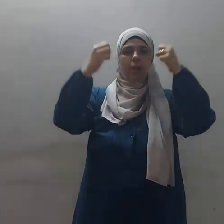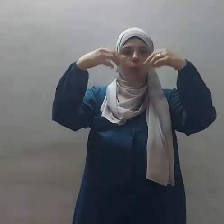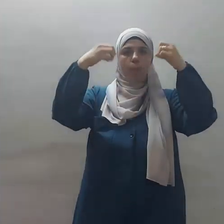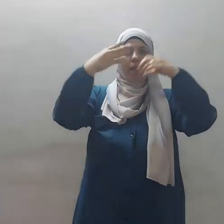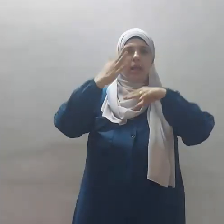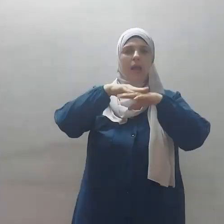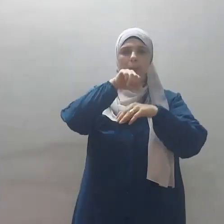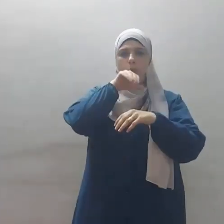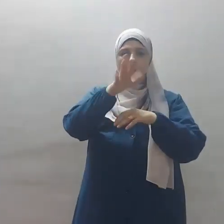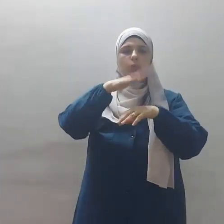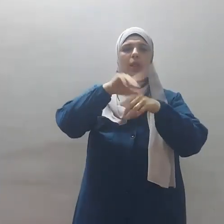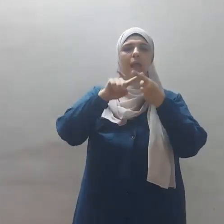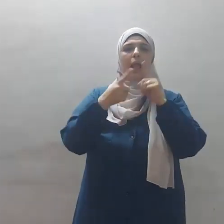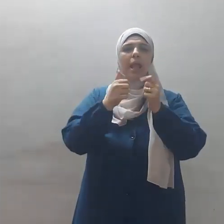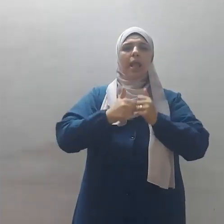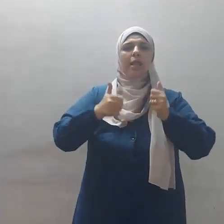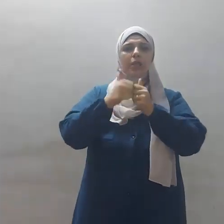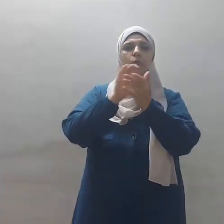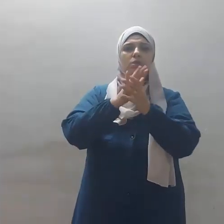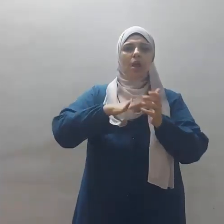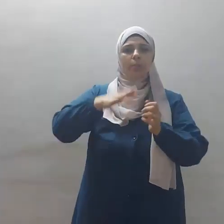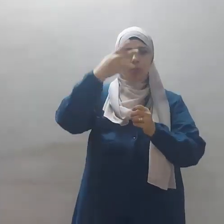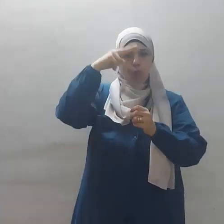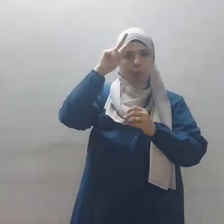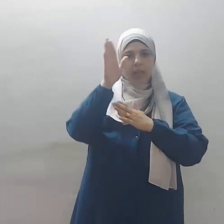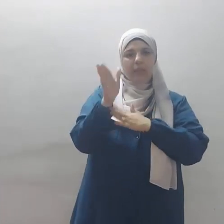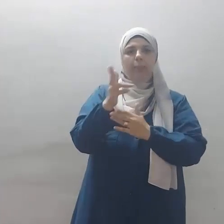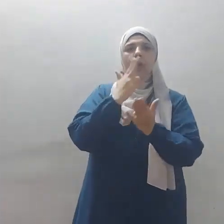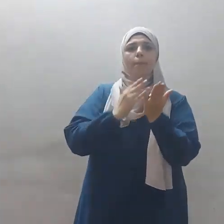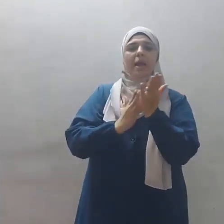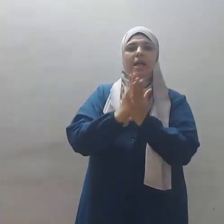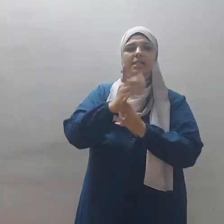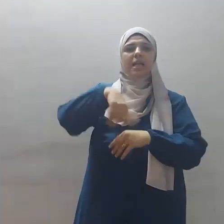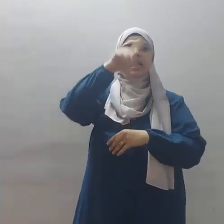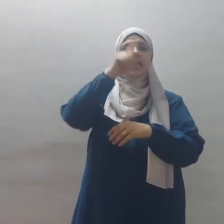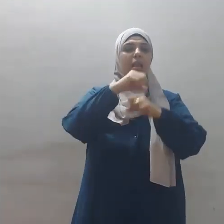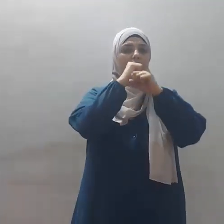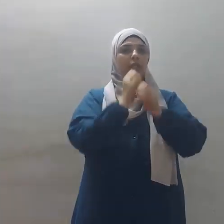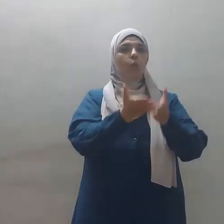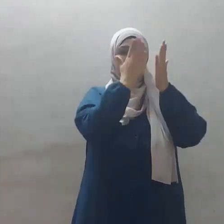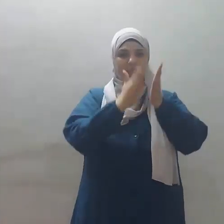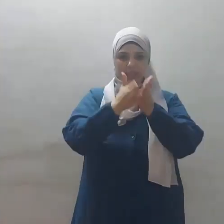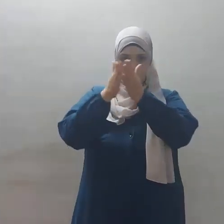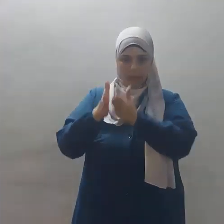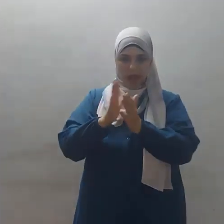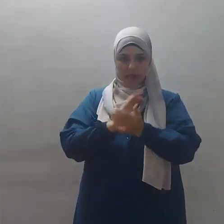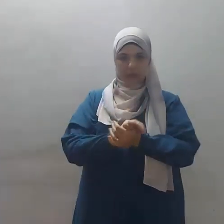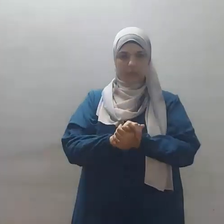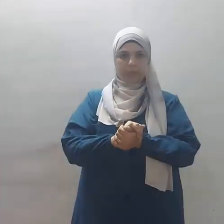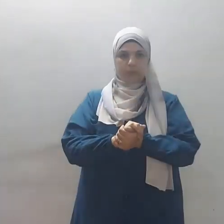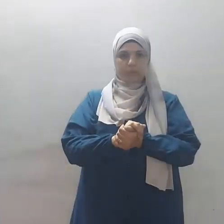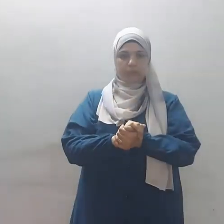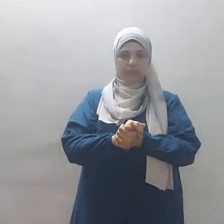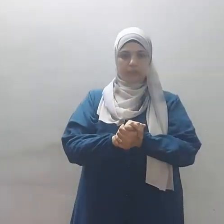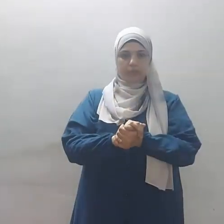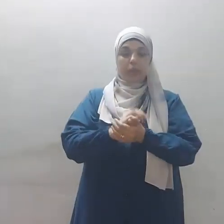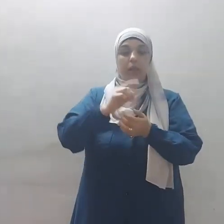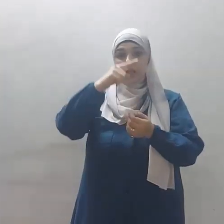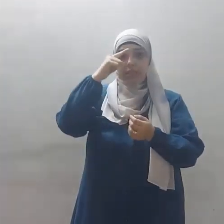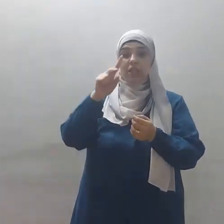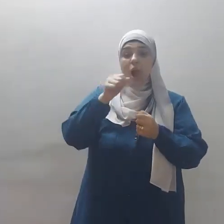وسلم وبارك عليه وعلى اله وصحبه ومن تبعهم باحسان الى يوم الدين وبعد